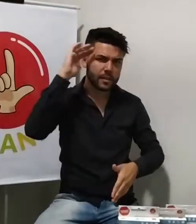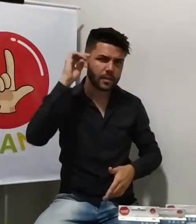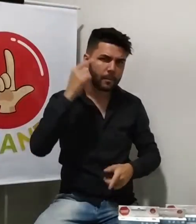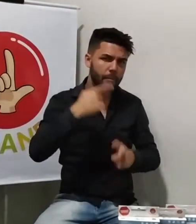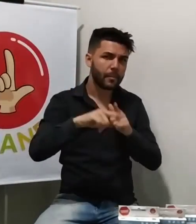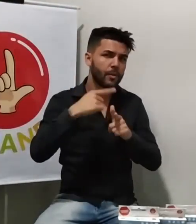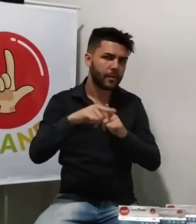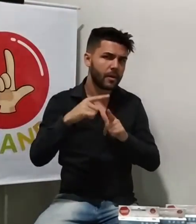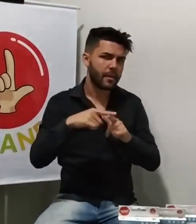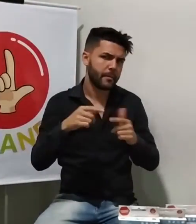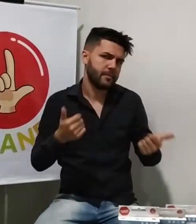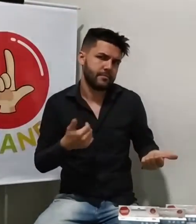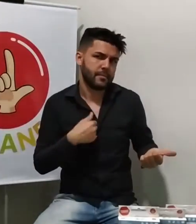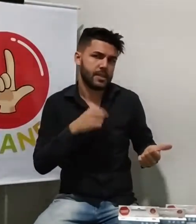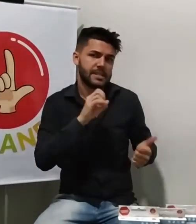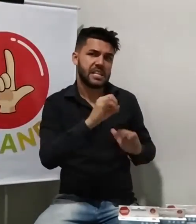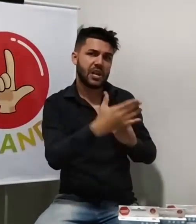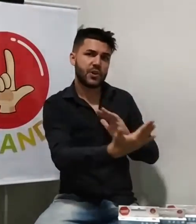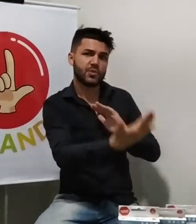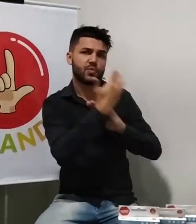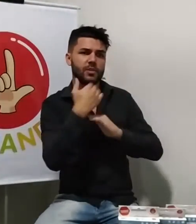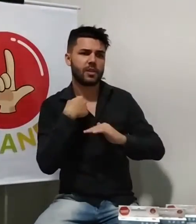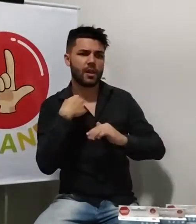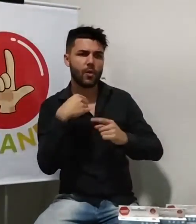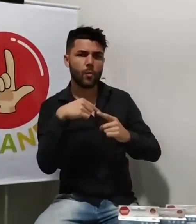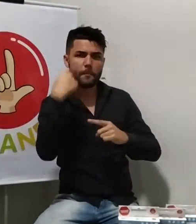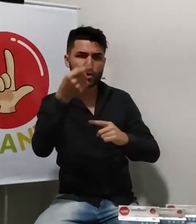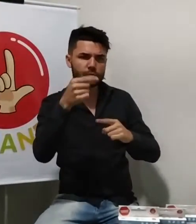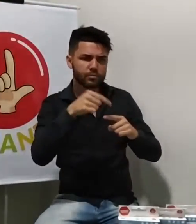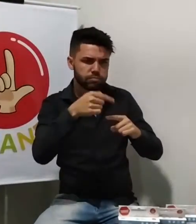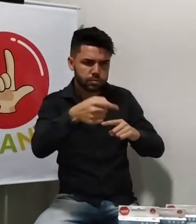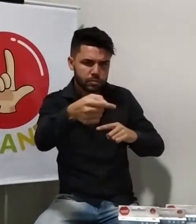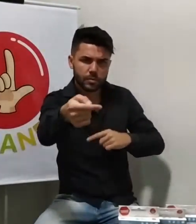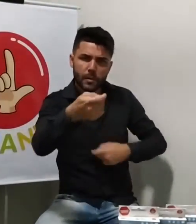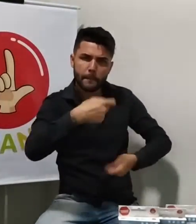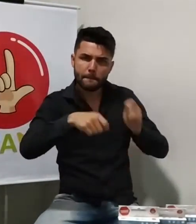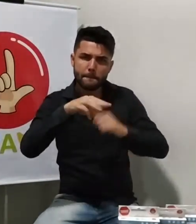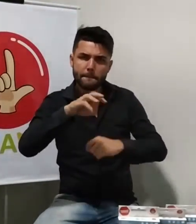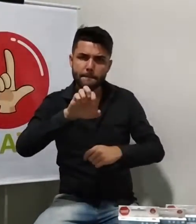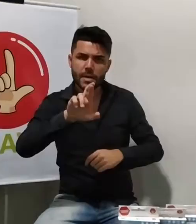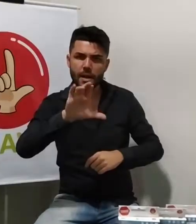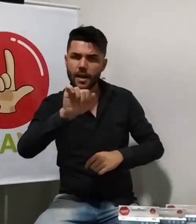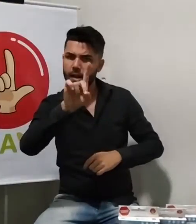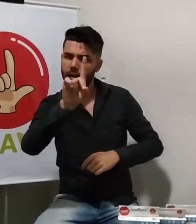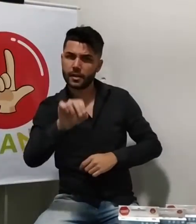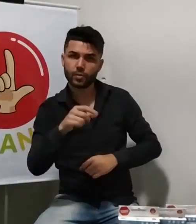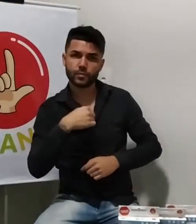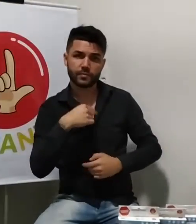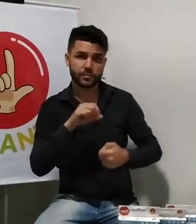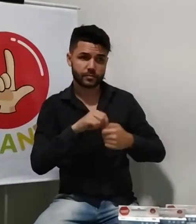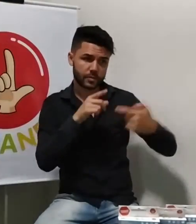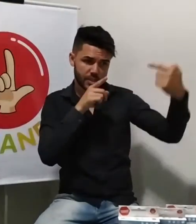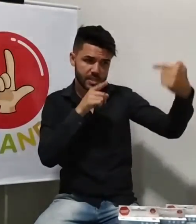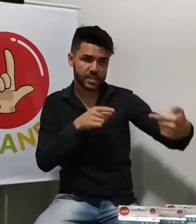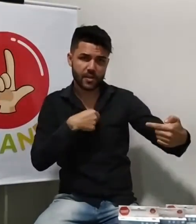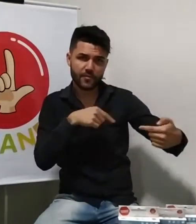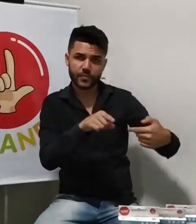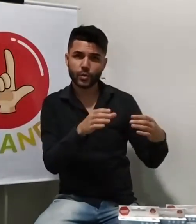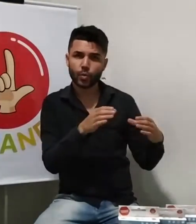Então pegamos Boticário, Localiza, empresas que estão espalhadas no Brasil inteiro, que precisam ter segurança do conteúdo que está trafegando,